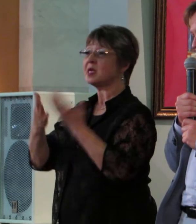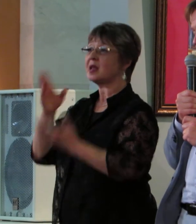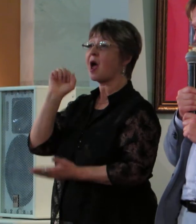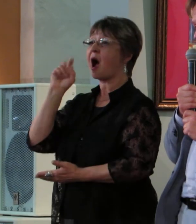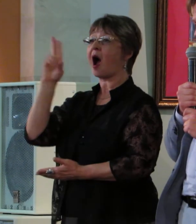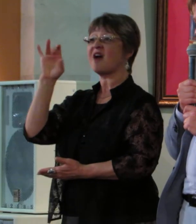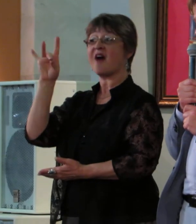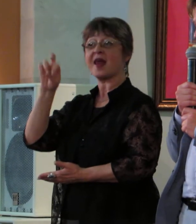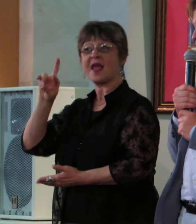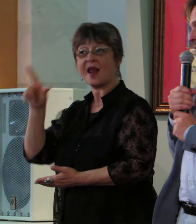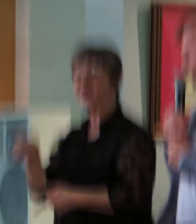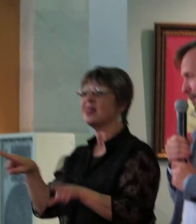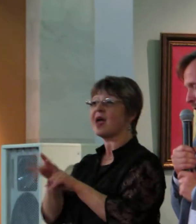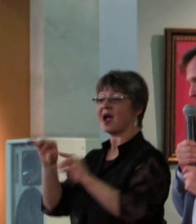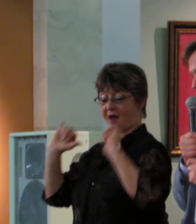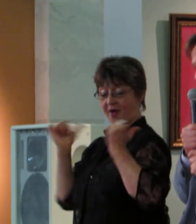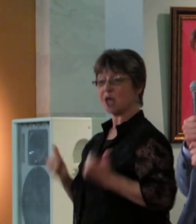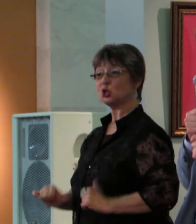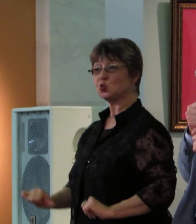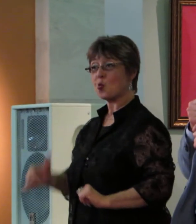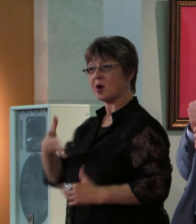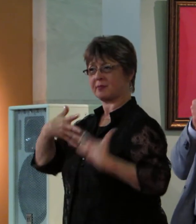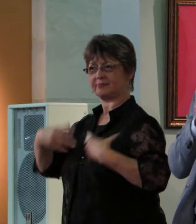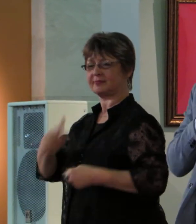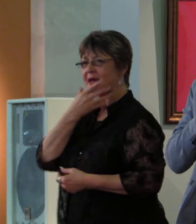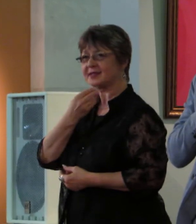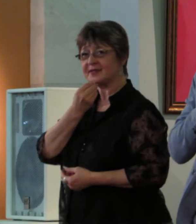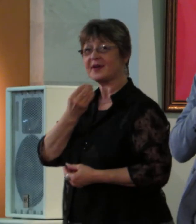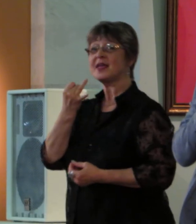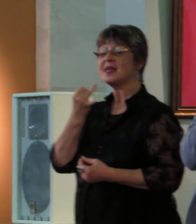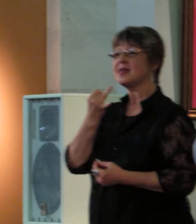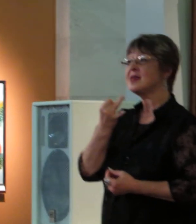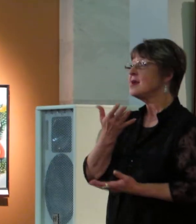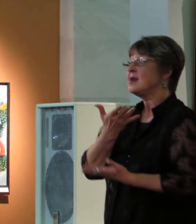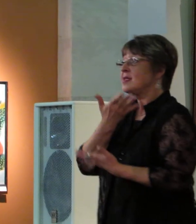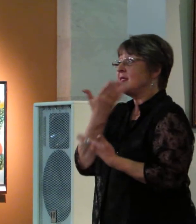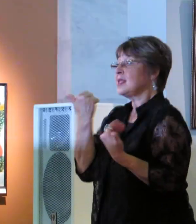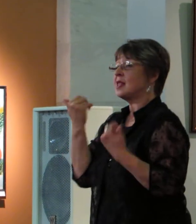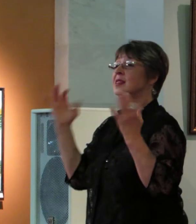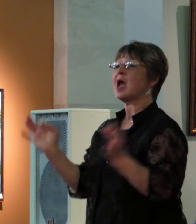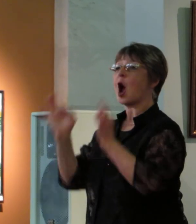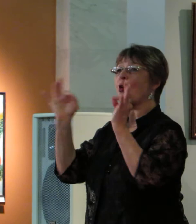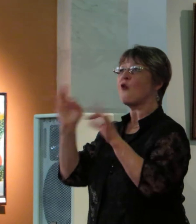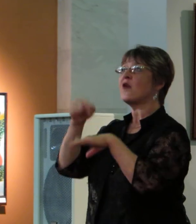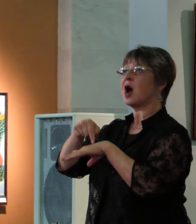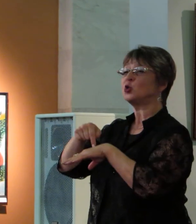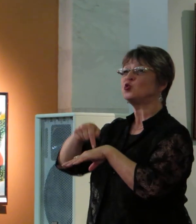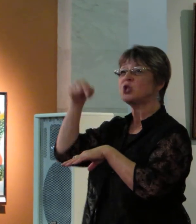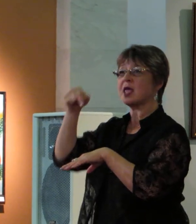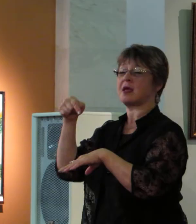акварелью сделанные, так и в костюмах. И совершенно нету никакого